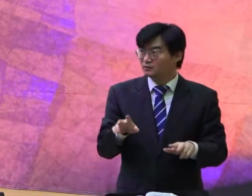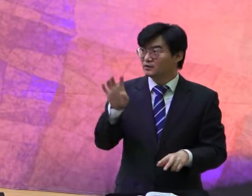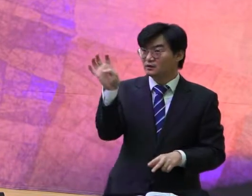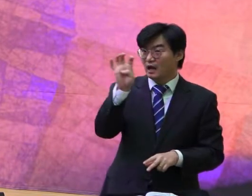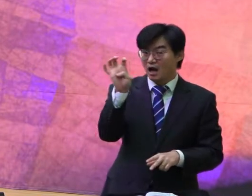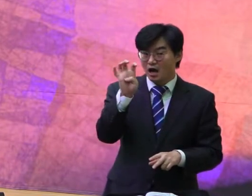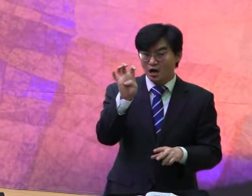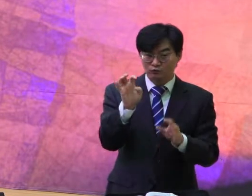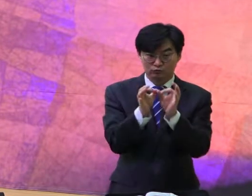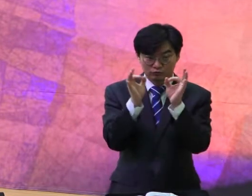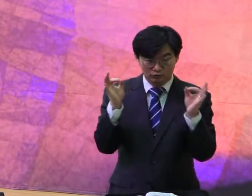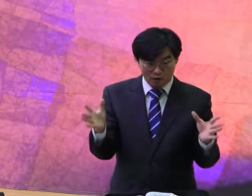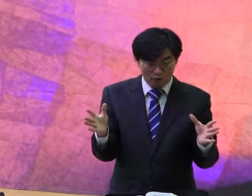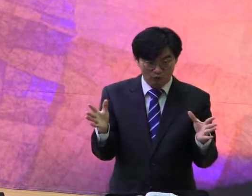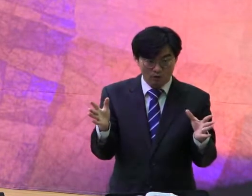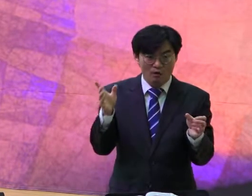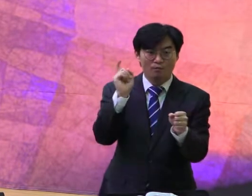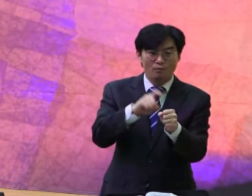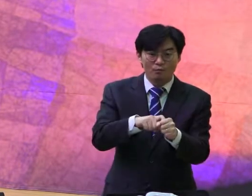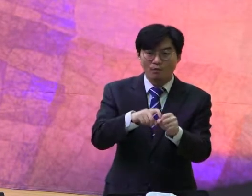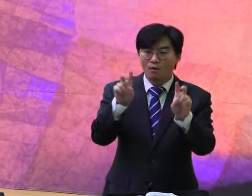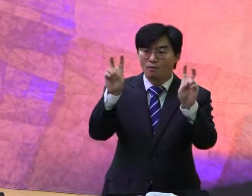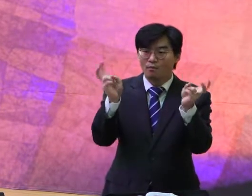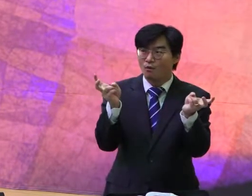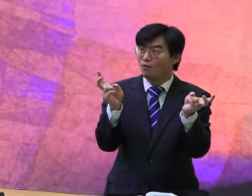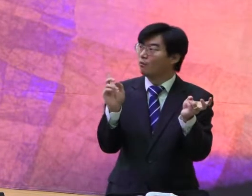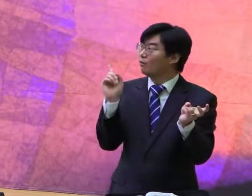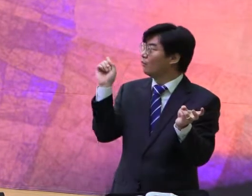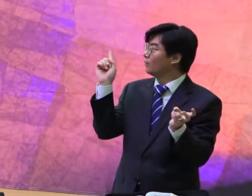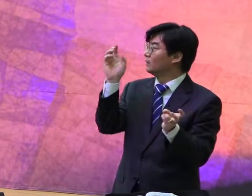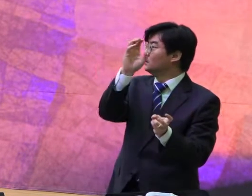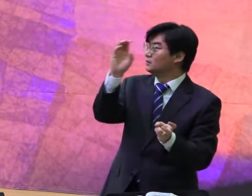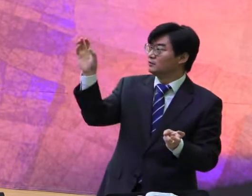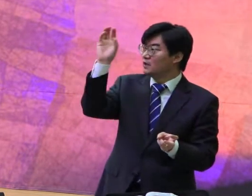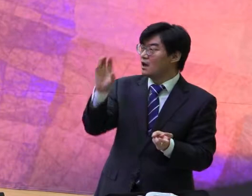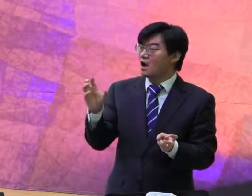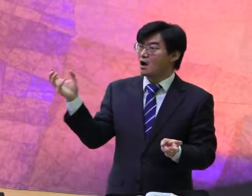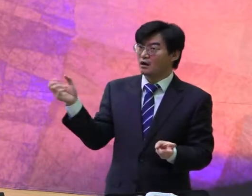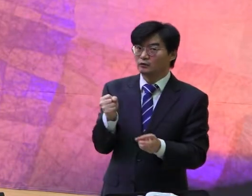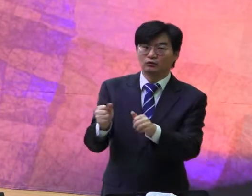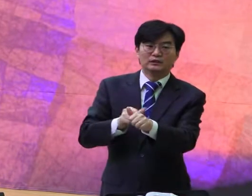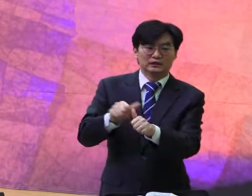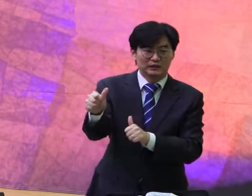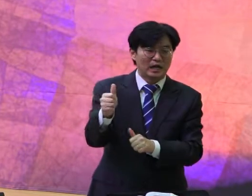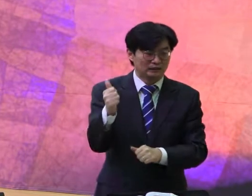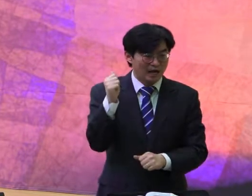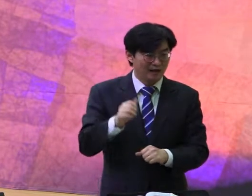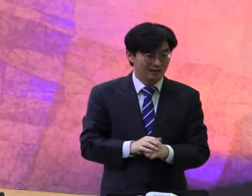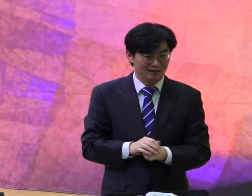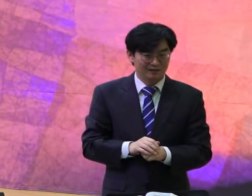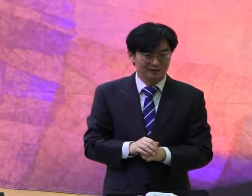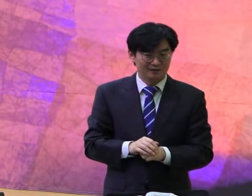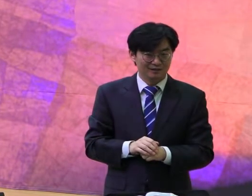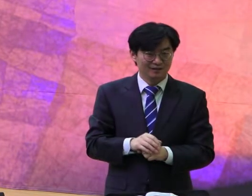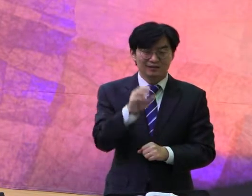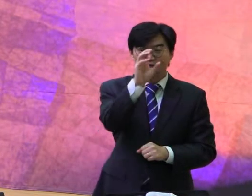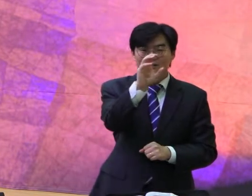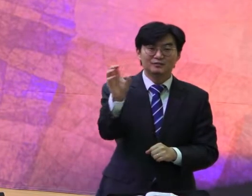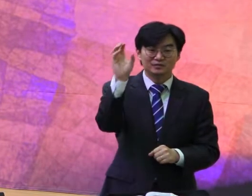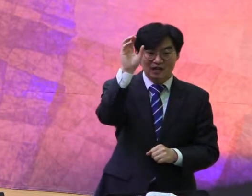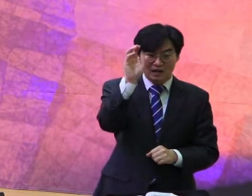보이시죠? 십자가로 승리하라 라고 정했습니다. 십자가로 승리하라고 하는 것은